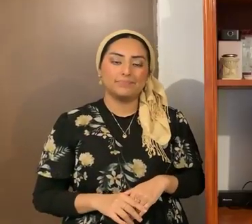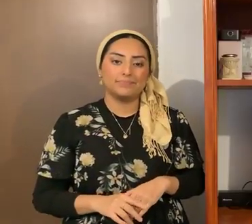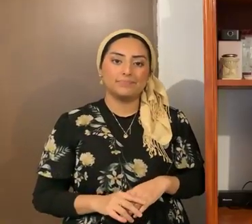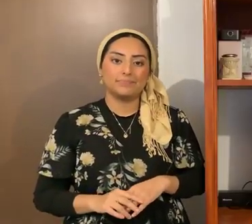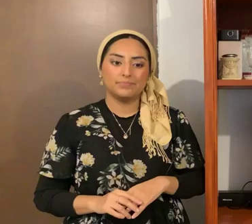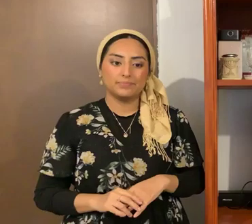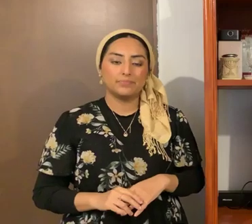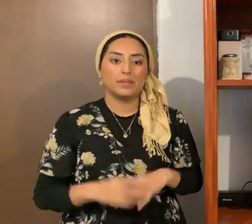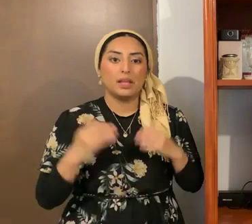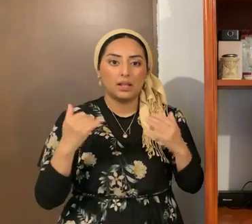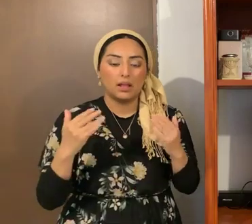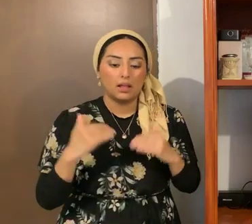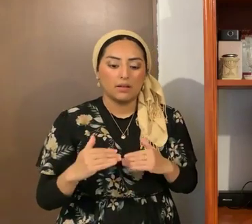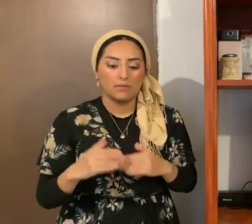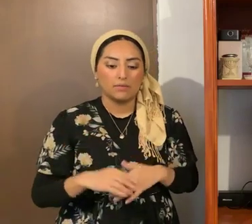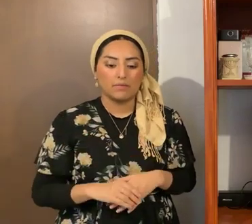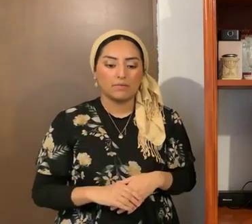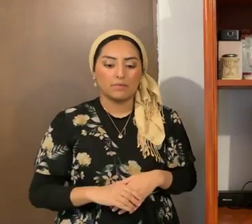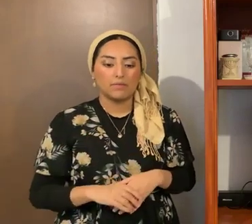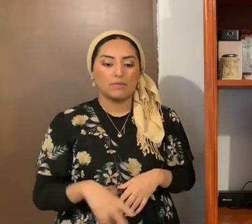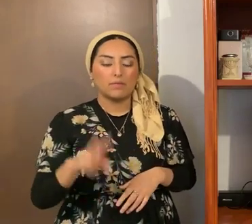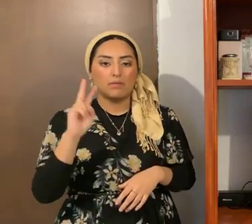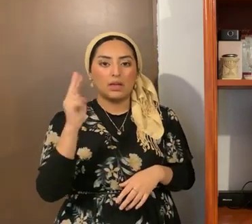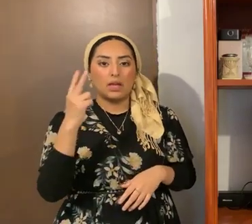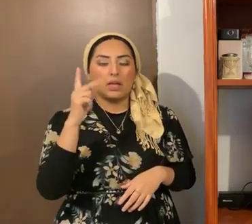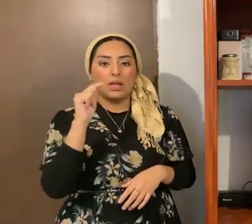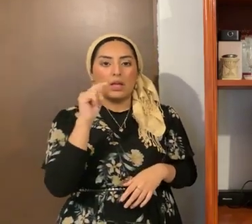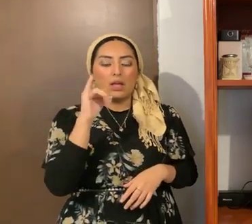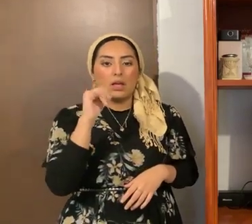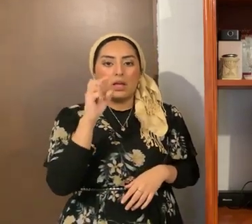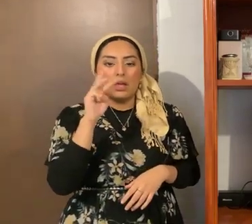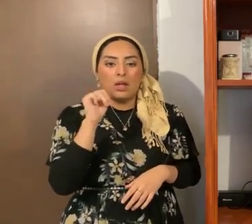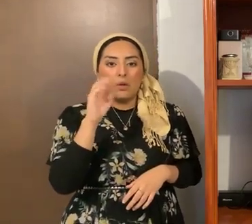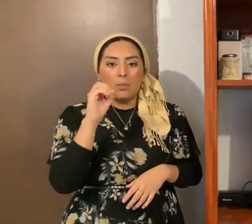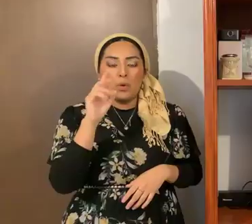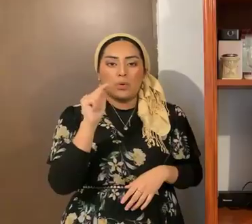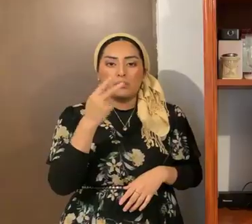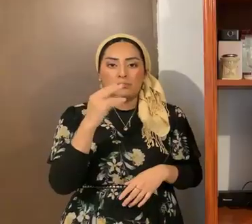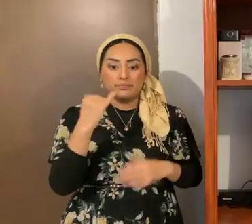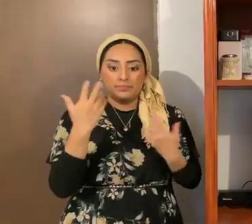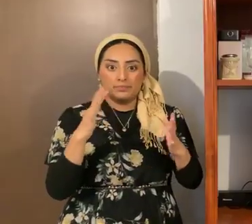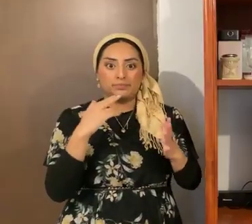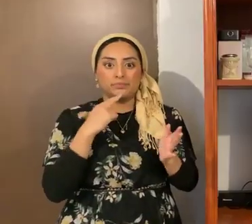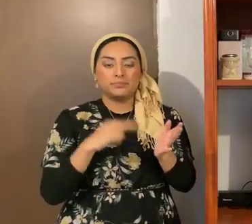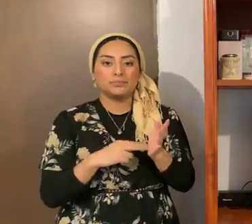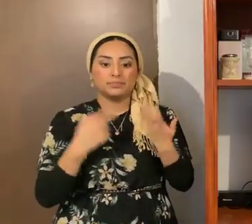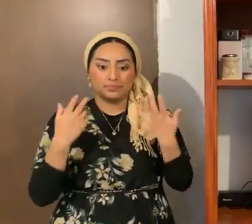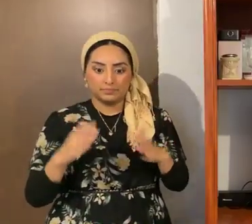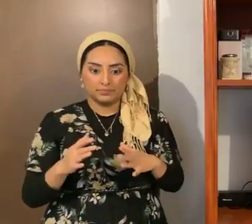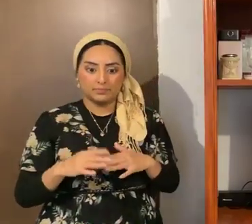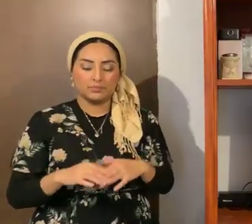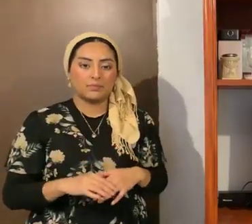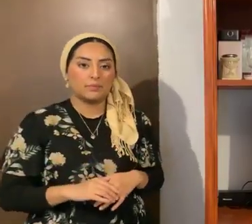suyos. Ahora, vamos a 2 de Timoteo. ¿Sí anotaron estos 3 puntos, amados, allí?